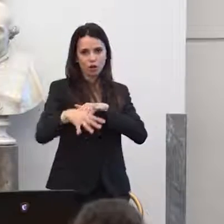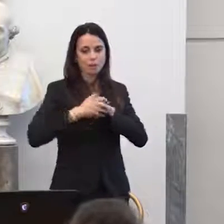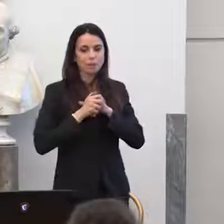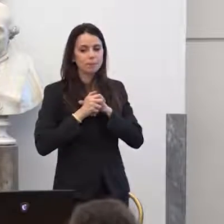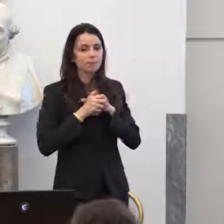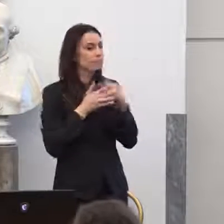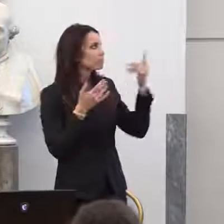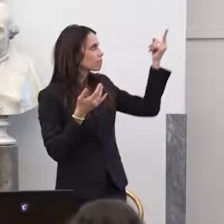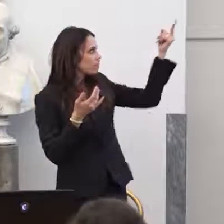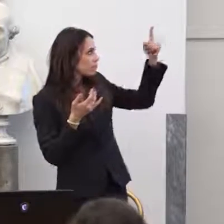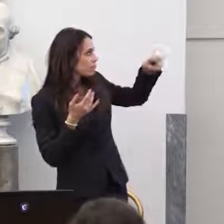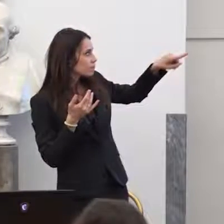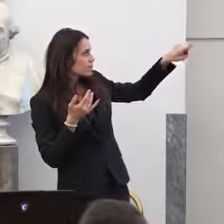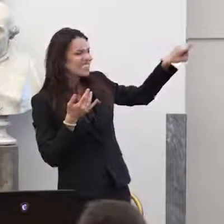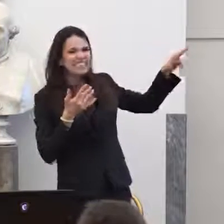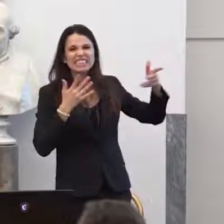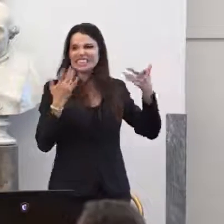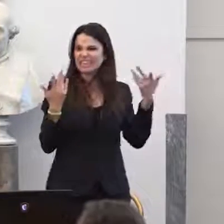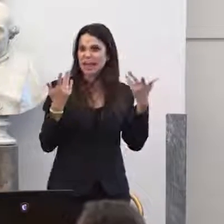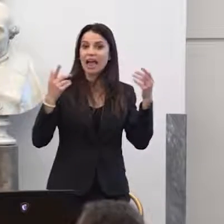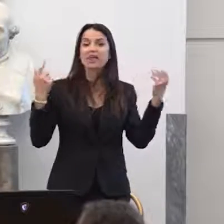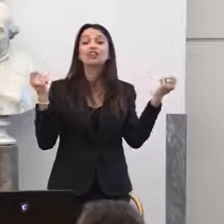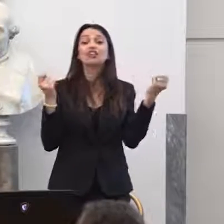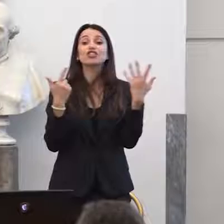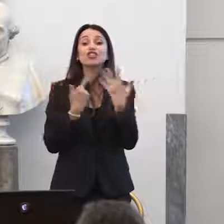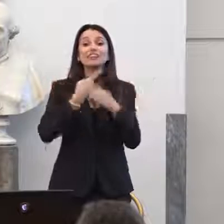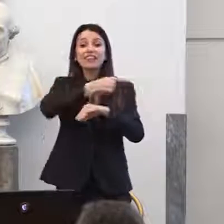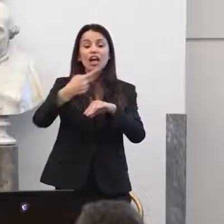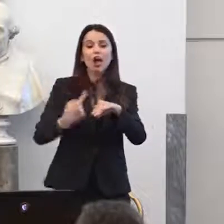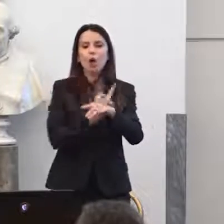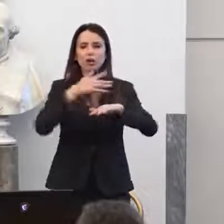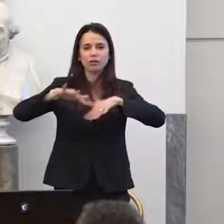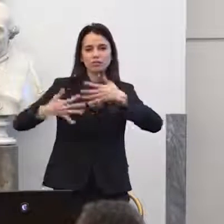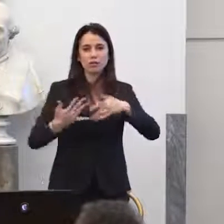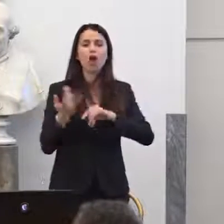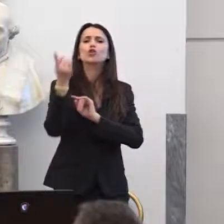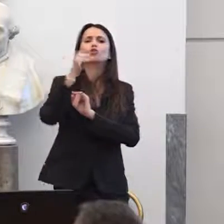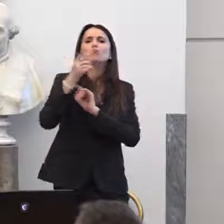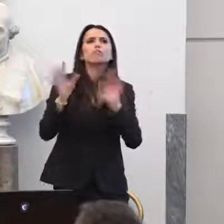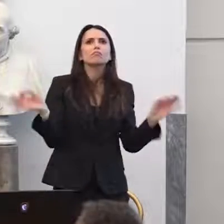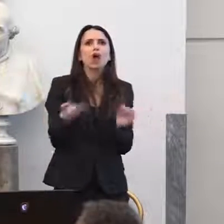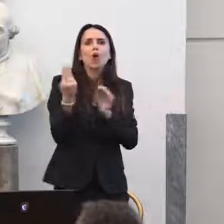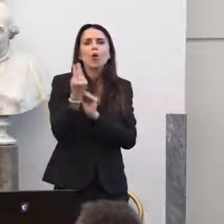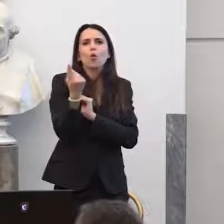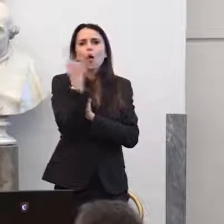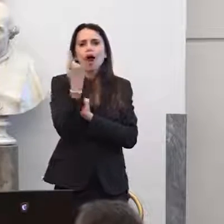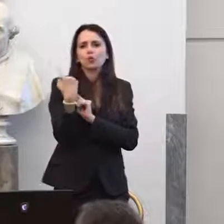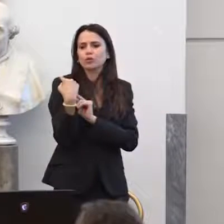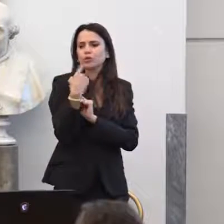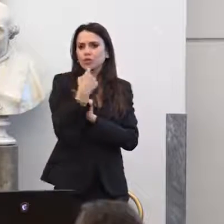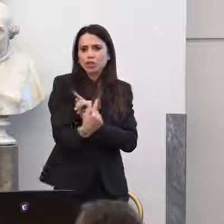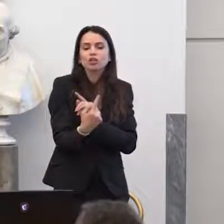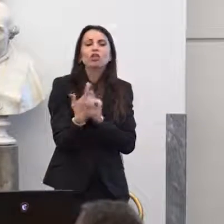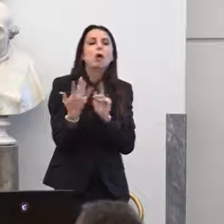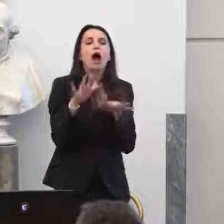il numero è 17 ore medie. Allora, se qualcuno mi dicesse domani mattina esci dall'ospedale e vai a casa, che ti garantisco